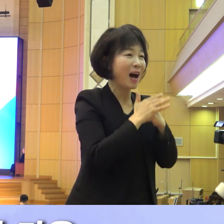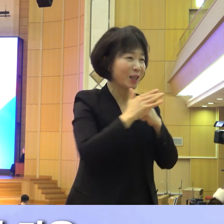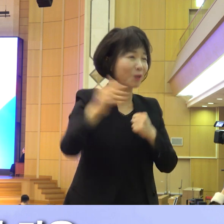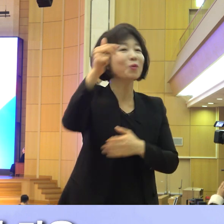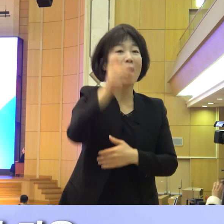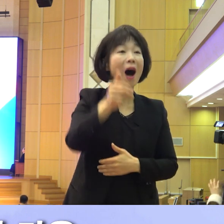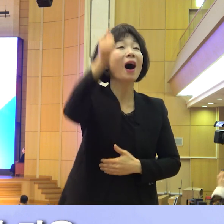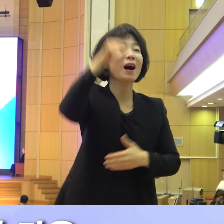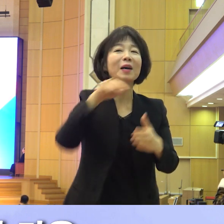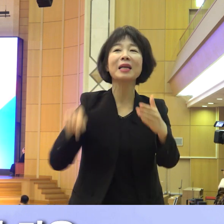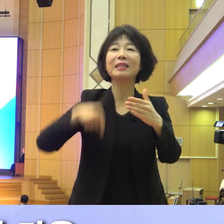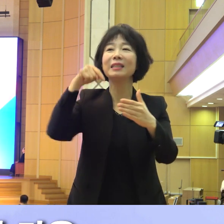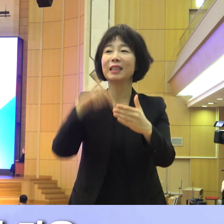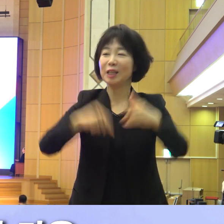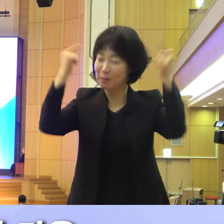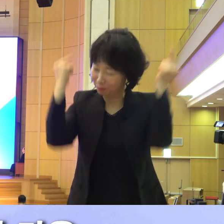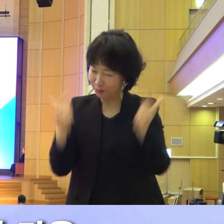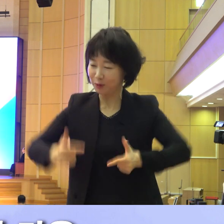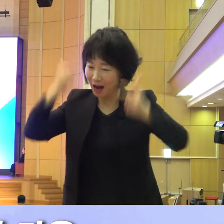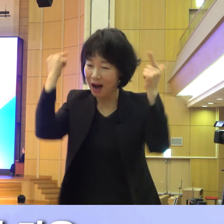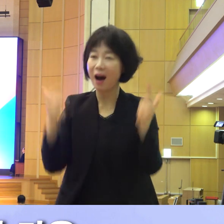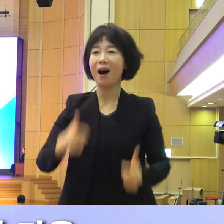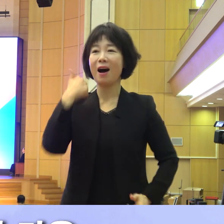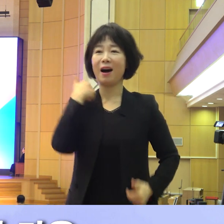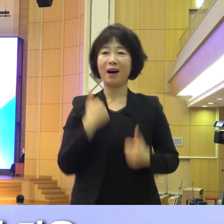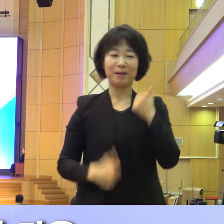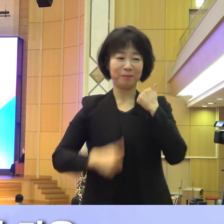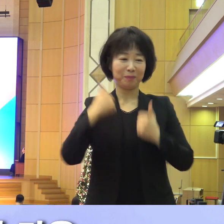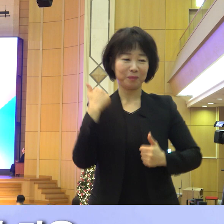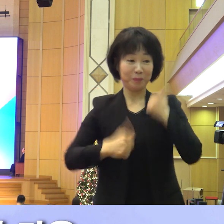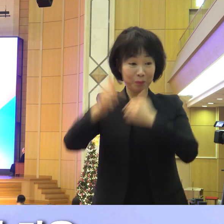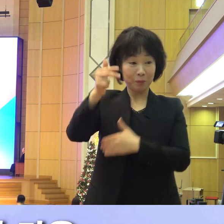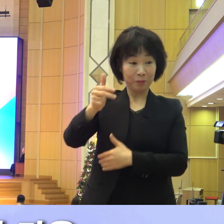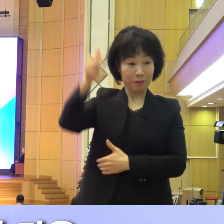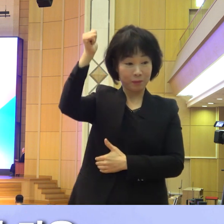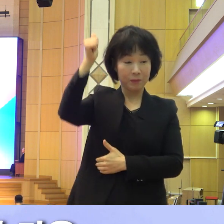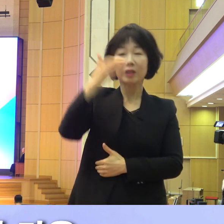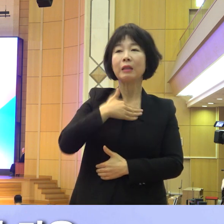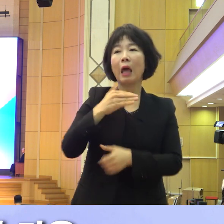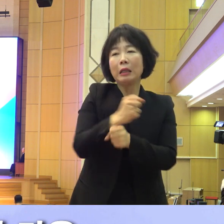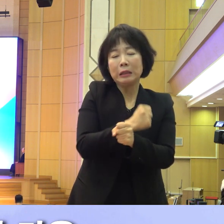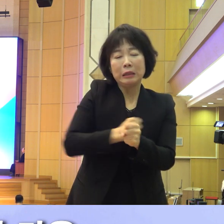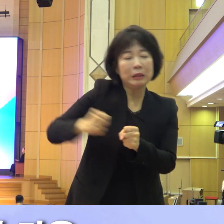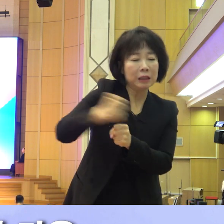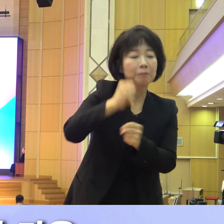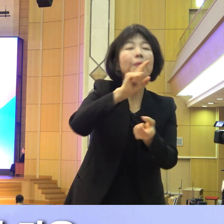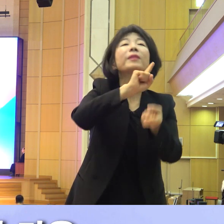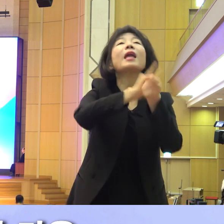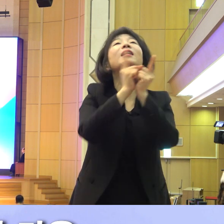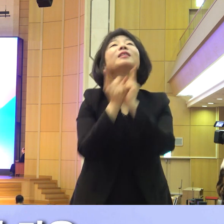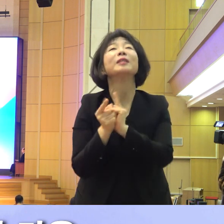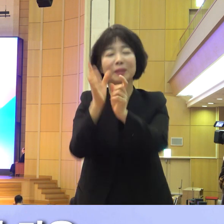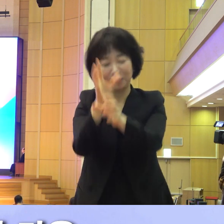동행하시니 나 주와 늘 기쁘다. 주 내 짐 대신